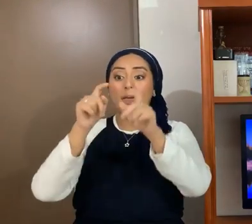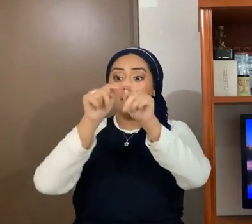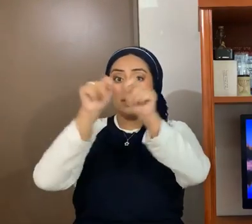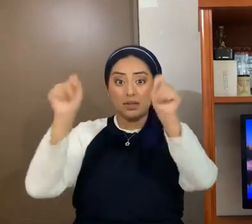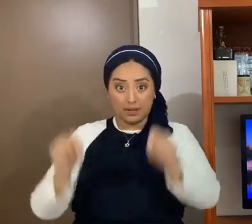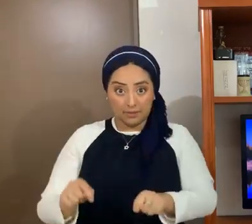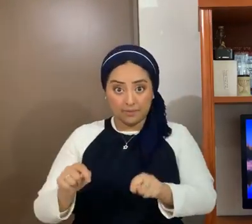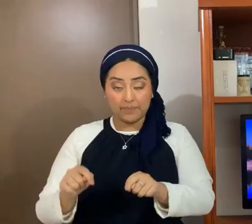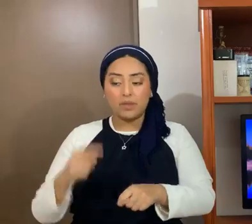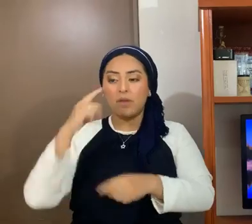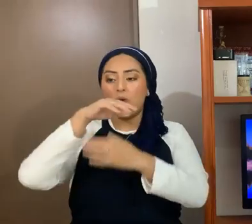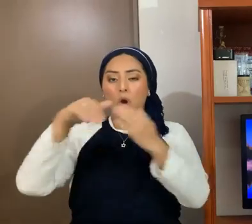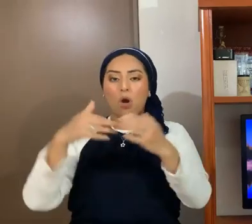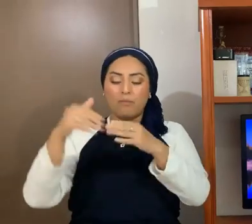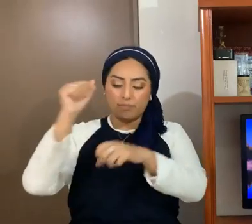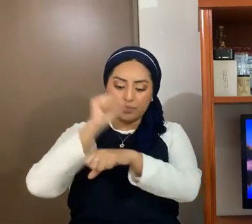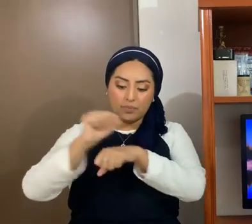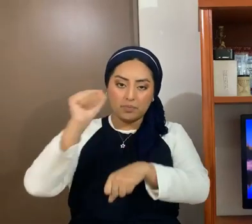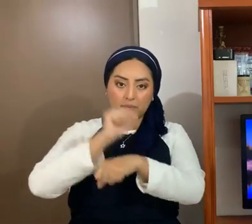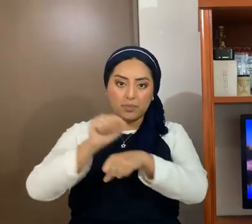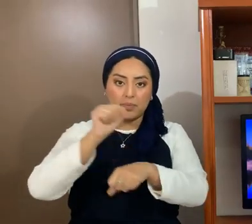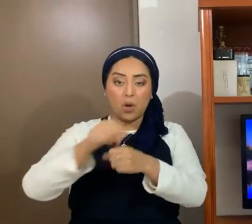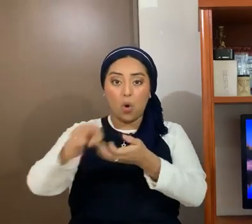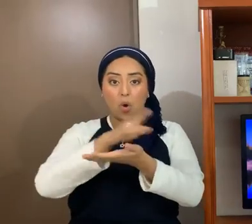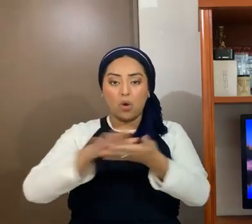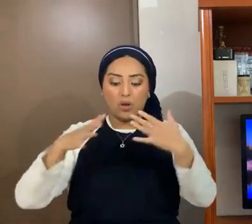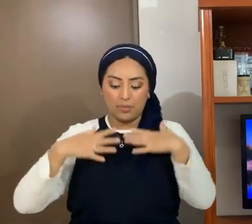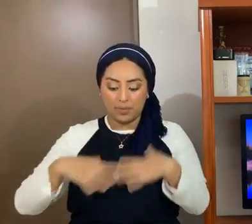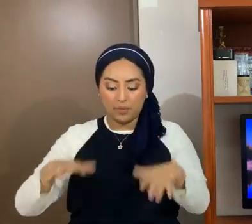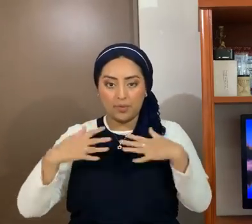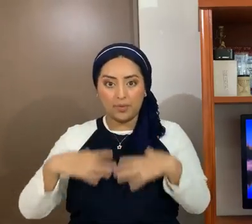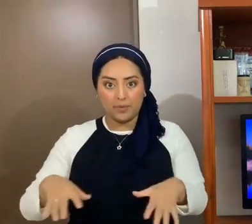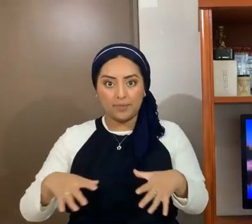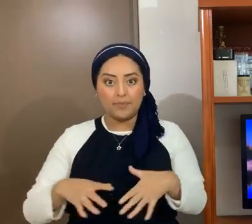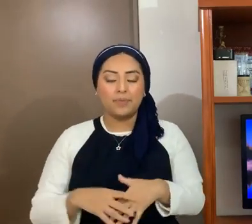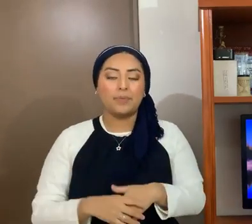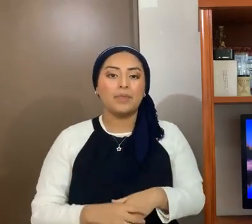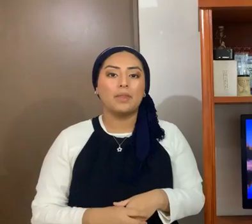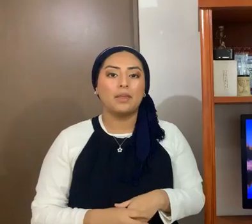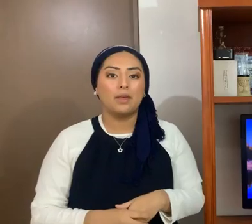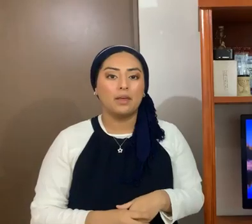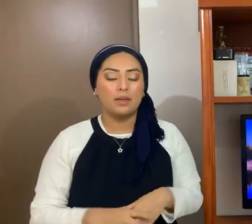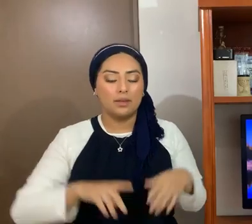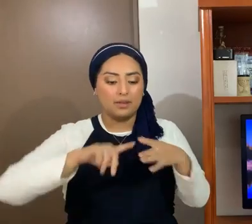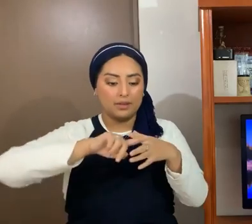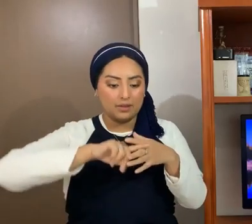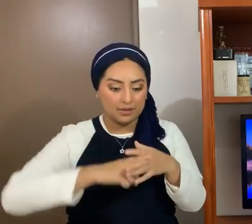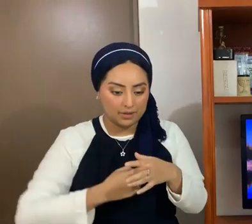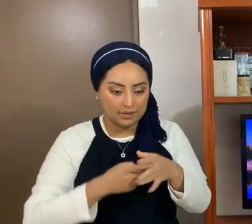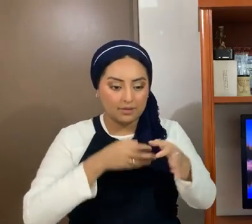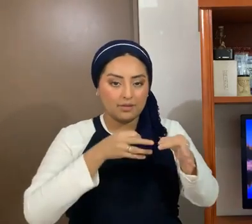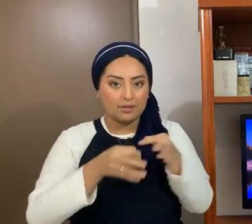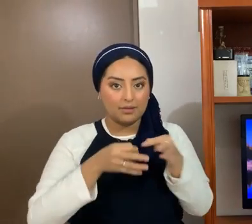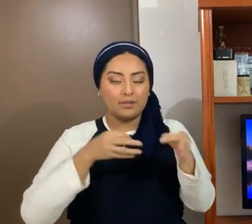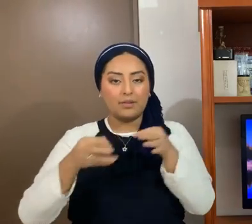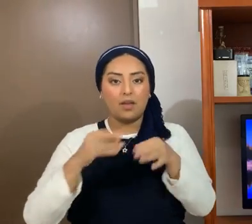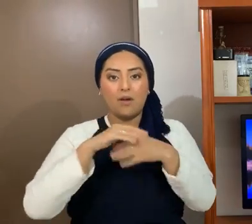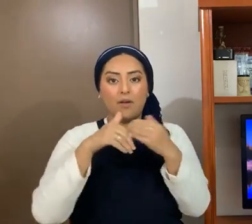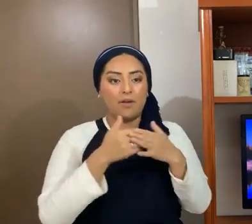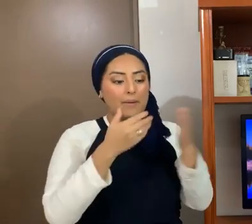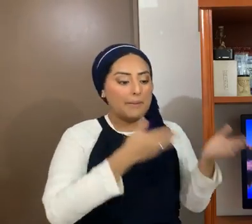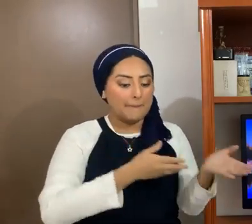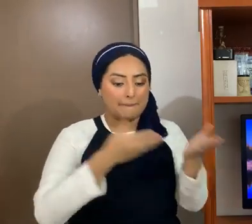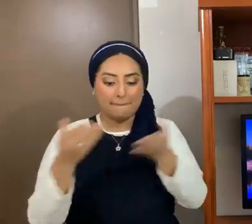reunión, y para toda su obra y para las sagradas vestiduras. Y entonces veamos cómo empieza a decir ahí todo lo que llevaron, en el